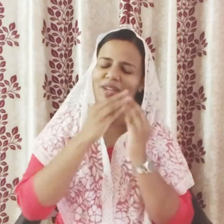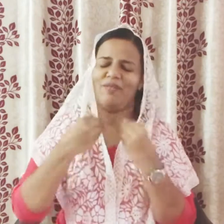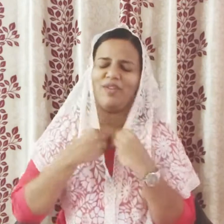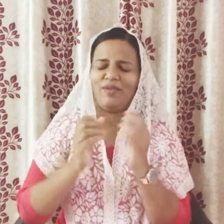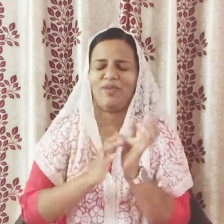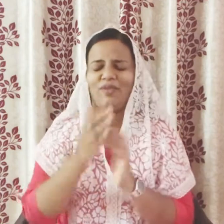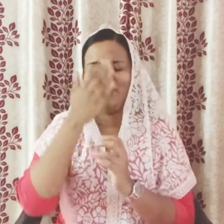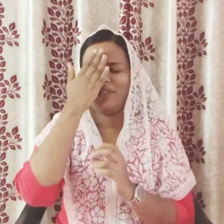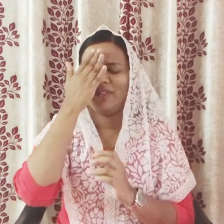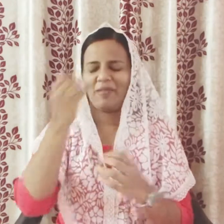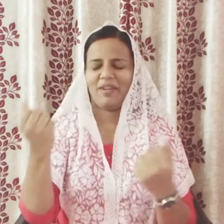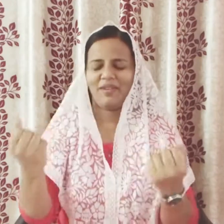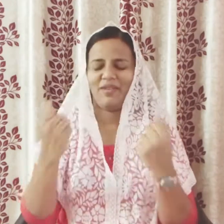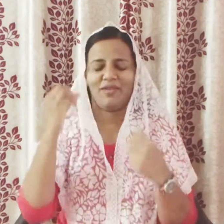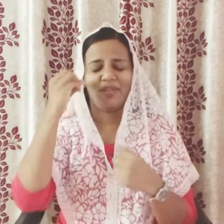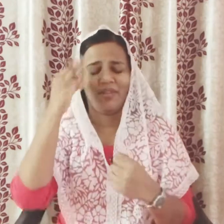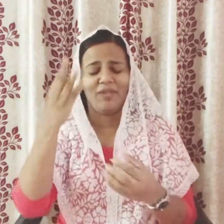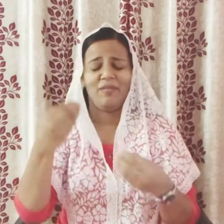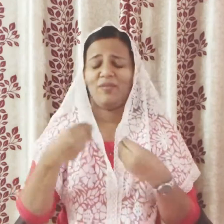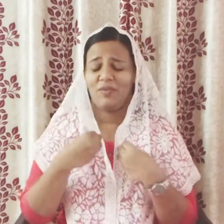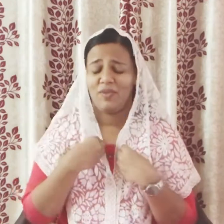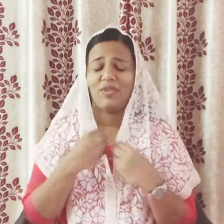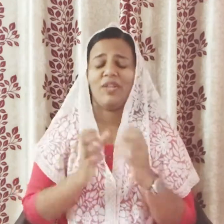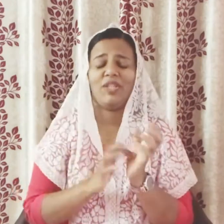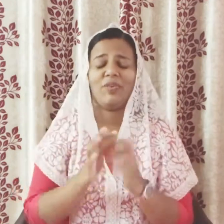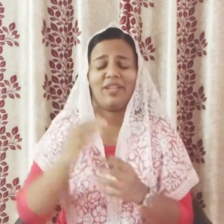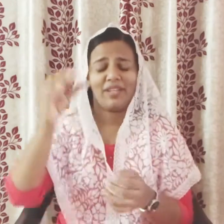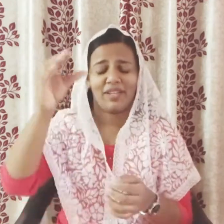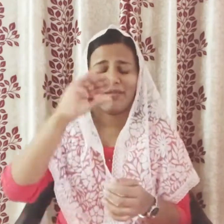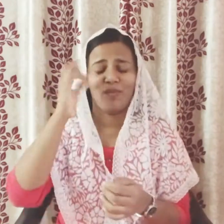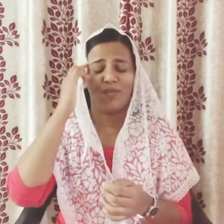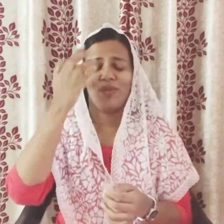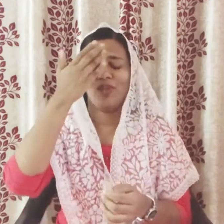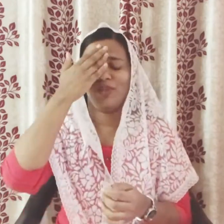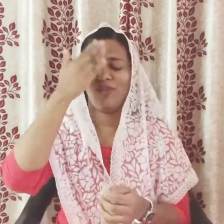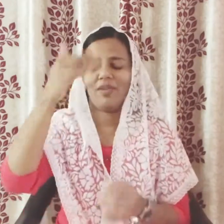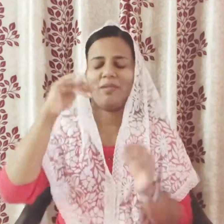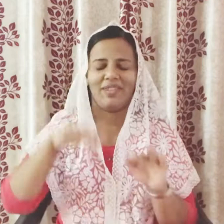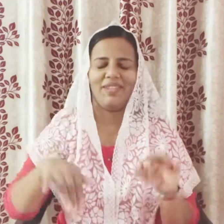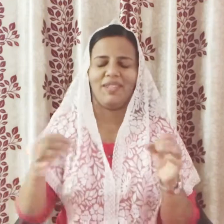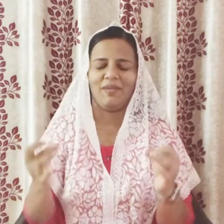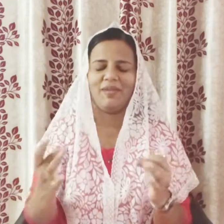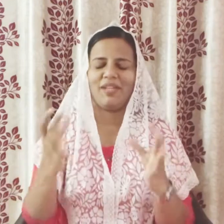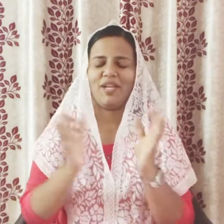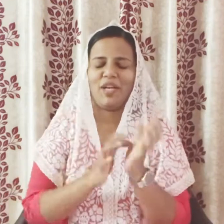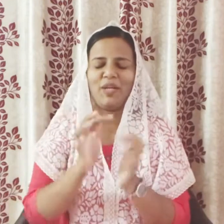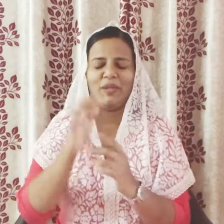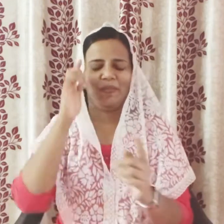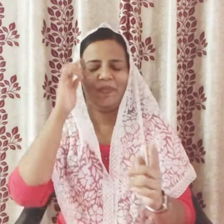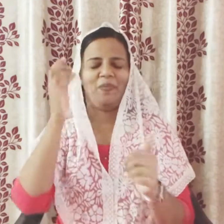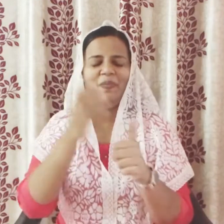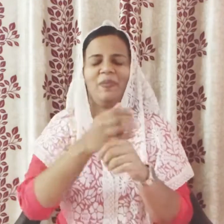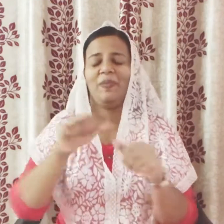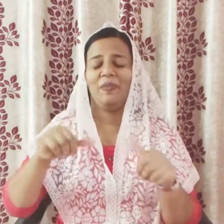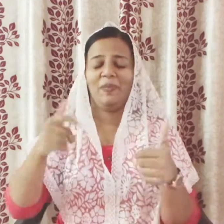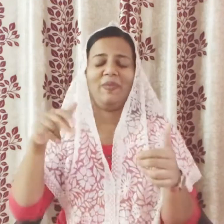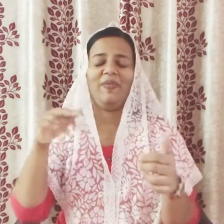തന്നു. നന്ദിയോടെ സ്തോത്രം. ആരോഗ്യത്തോടെ ഞങ്ങളെ രാവിലെ ഉണർത്തി. അങ്ങയുടെ കൃപകൾക്കായി സ്തോത്രം. ഈ പകൽക്കാലം അങ്ങ് ഞങ്ങളെ ജയകരമായി നടത്തുന്ന